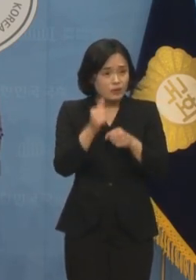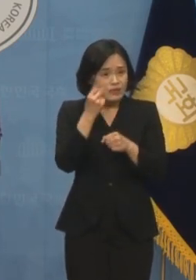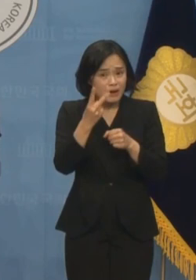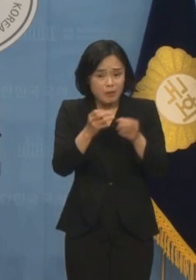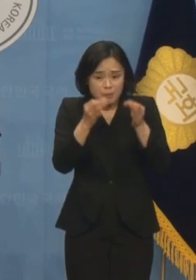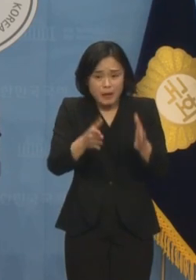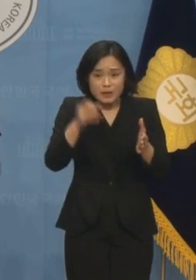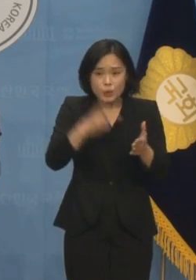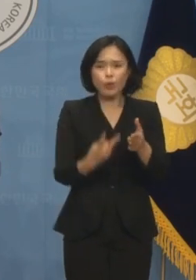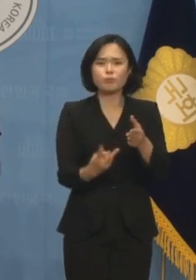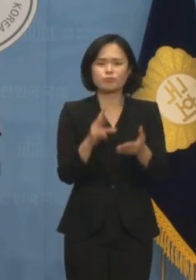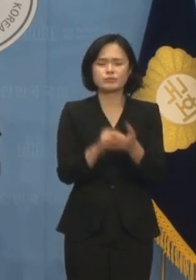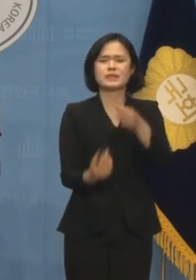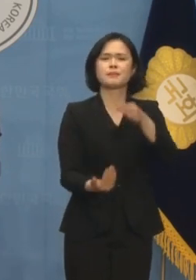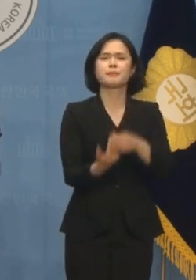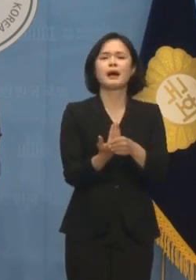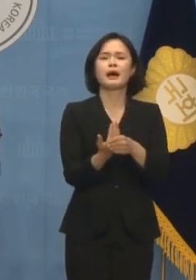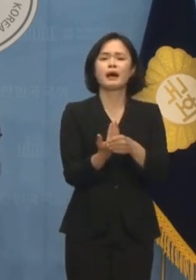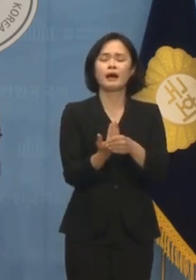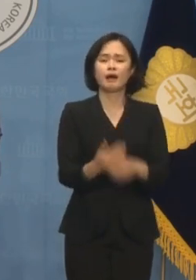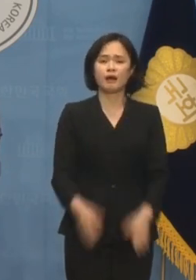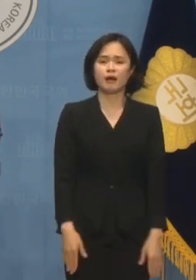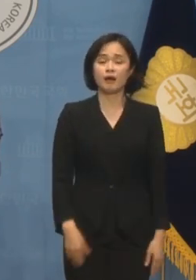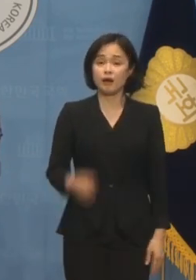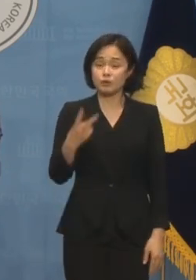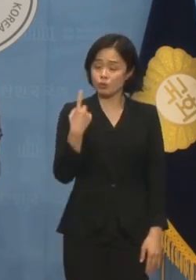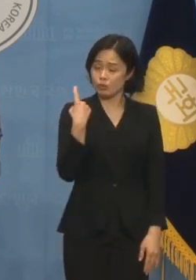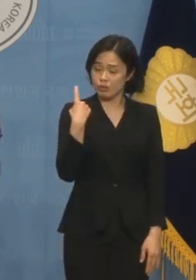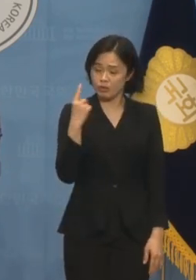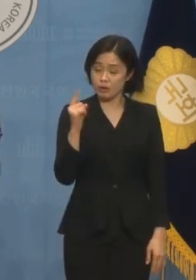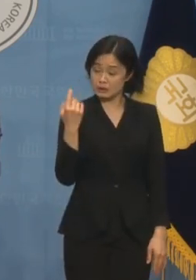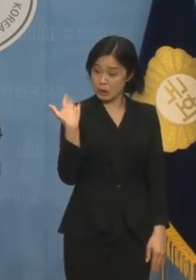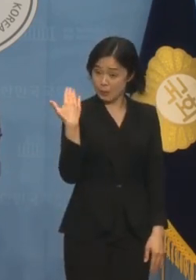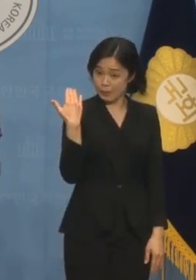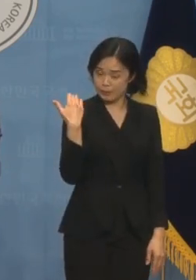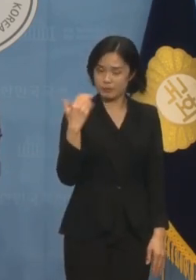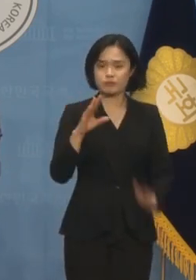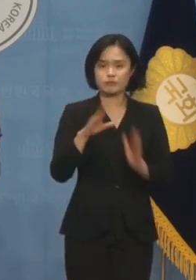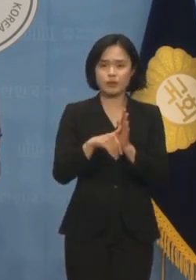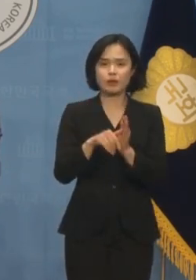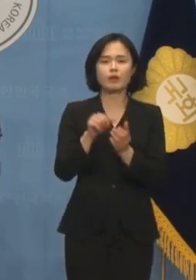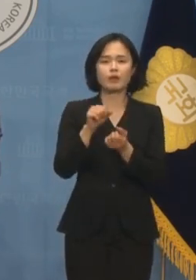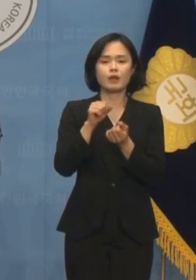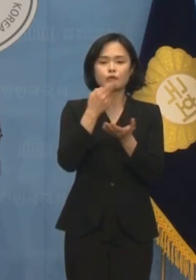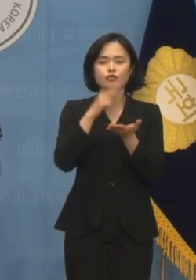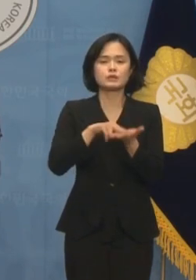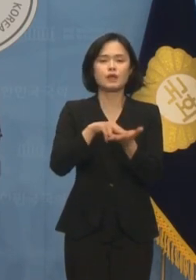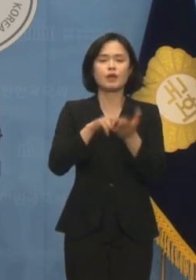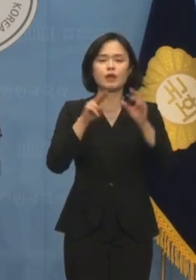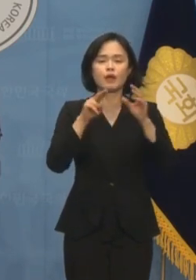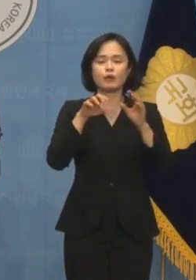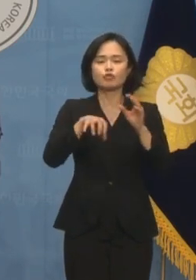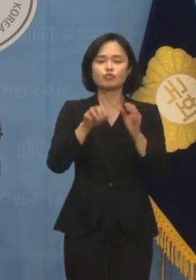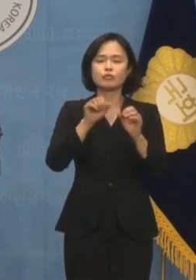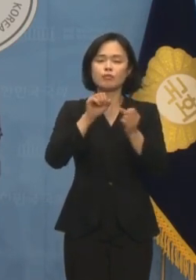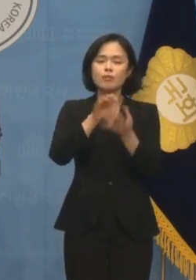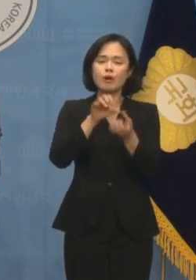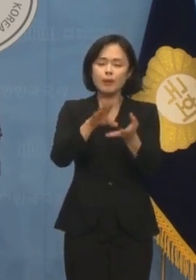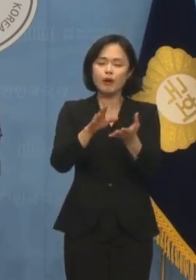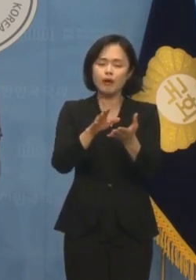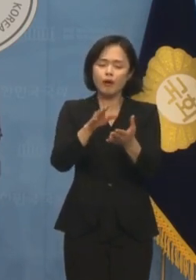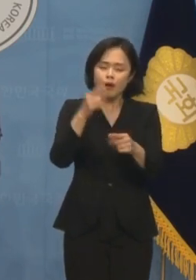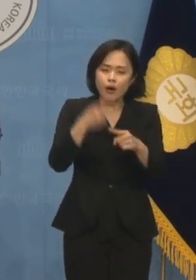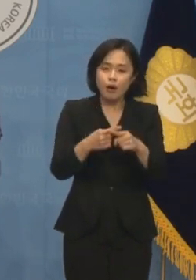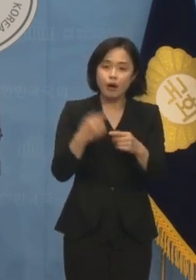엊그제는 인천에서 우체국 소속 30대 집배 노동자가 집에서 숨진 채 발견되었습니다.